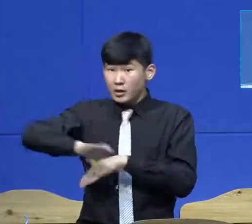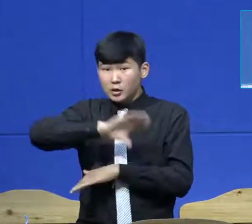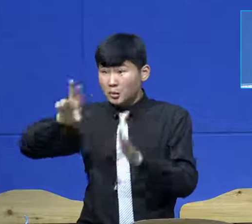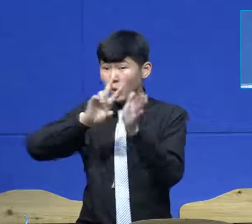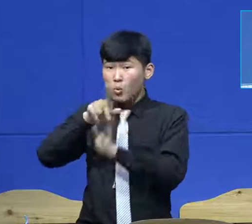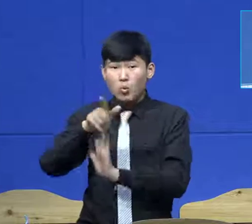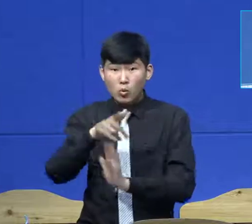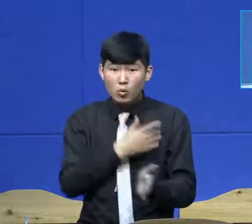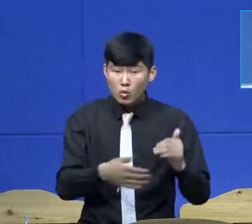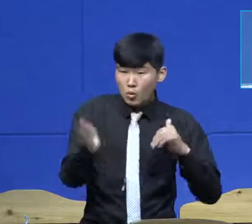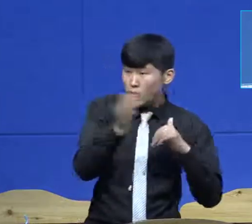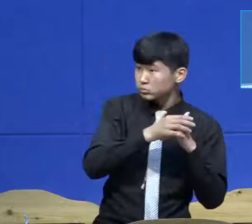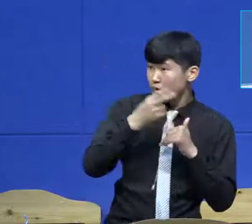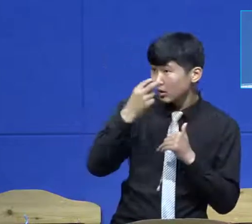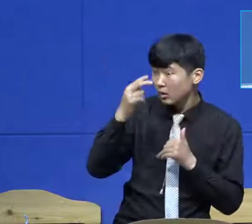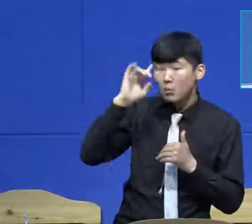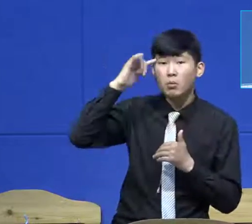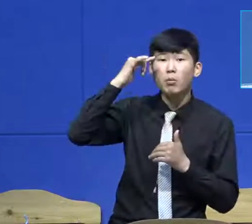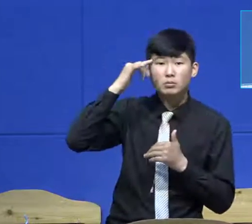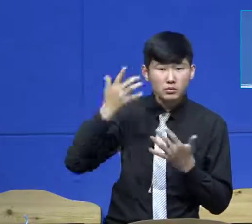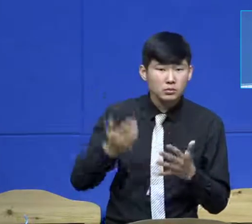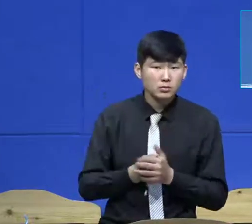үед монхоглол